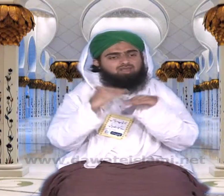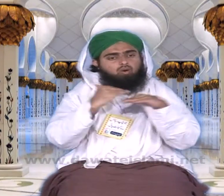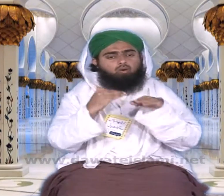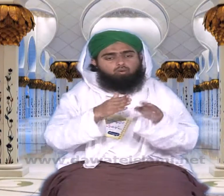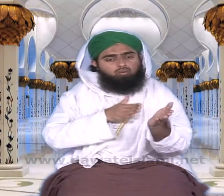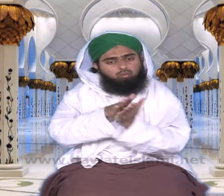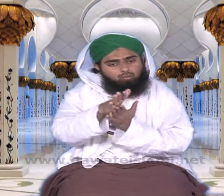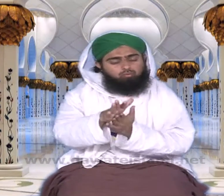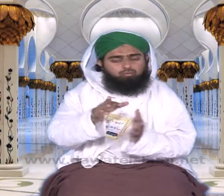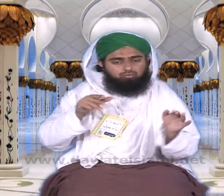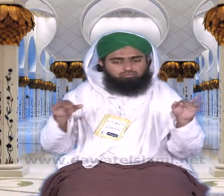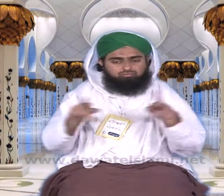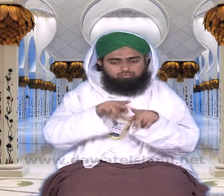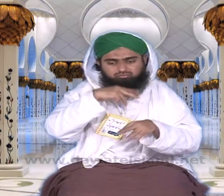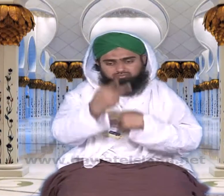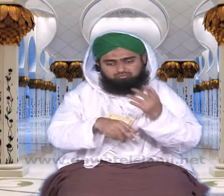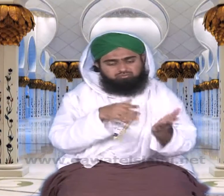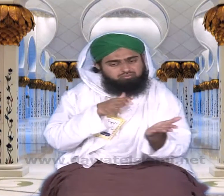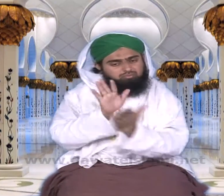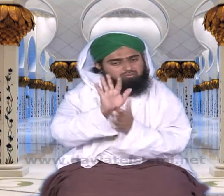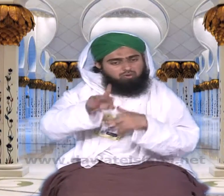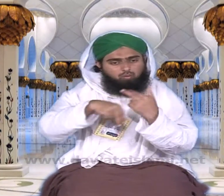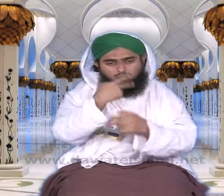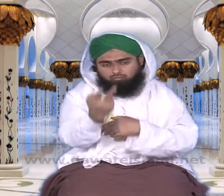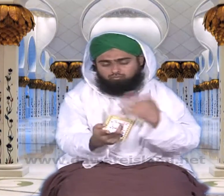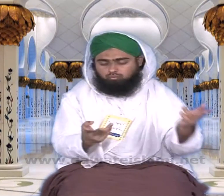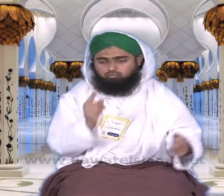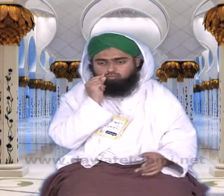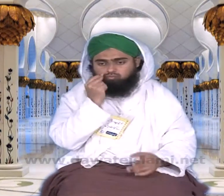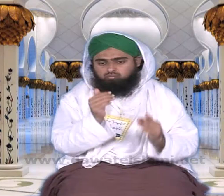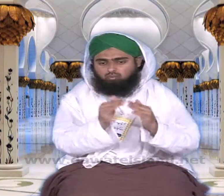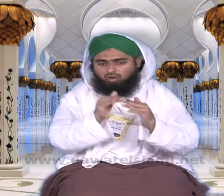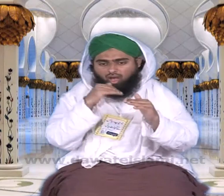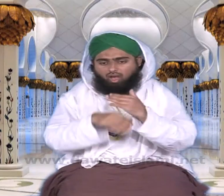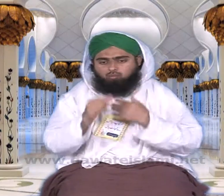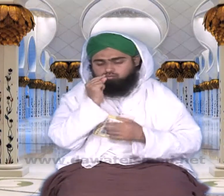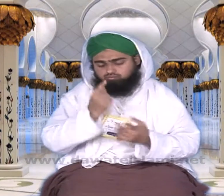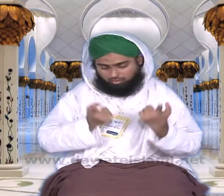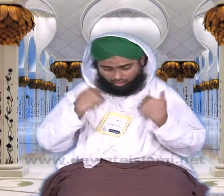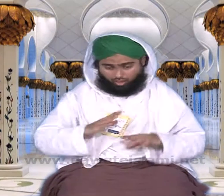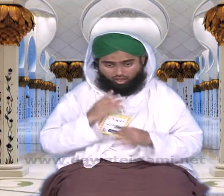پر گزرتے گزرتے کئی گاڑیاں روز کتنے نوجوانوں کو پچھل دیتے ہیں کتنے گھروں کے چراغ بجھا دیتے ہیں